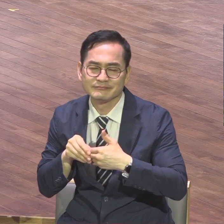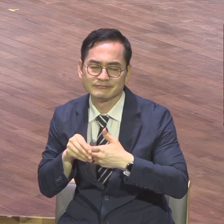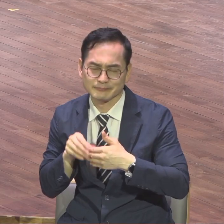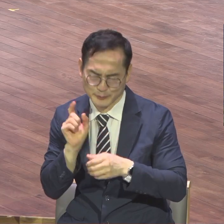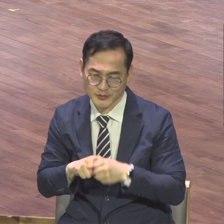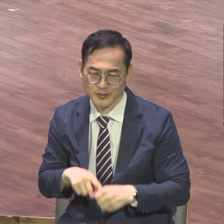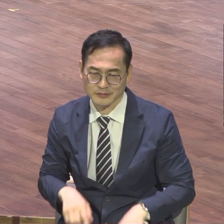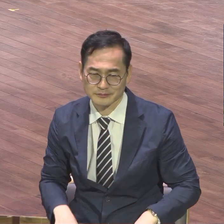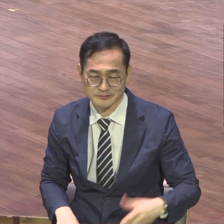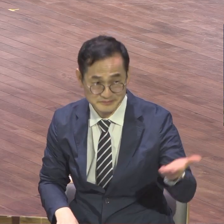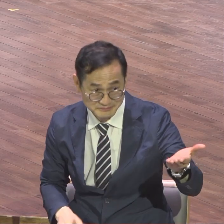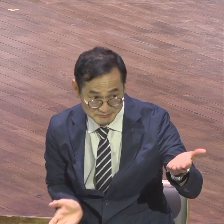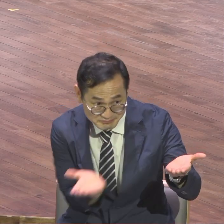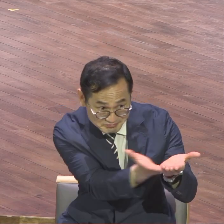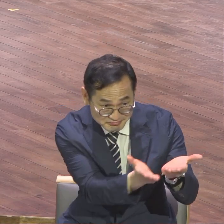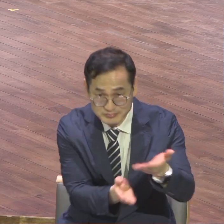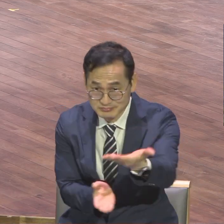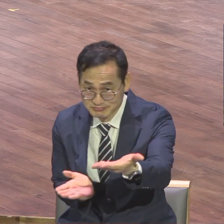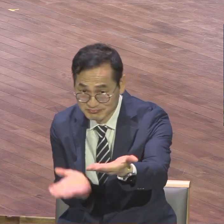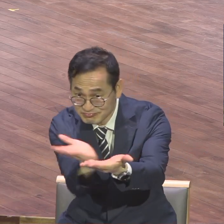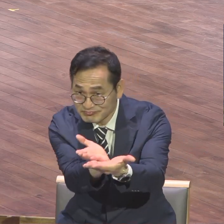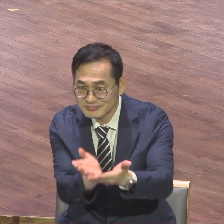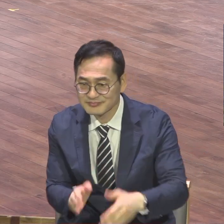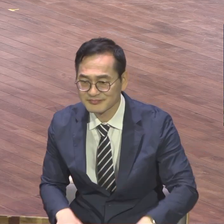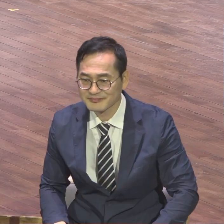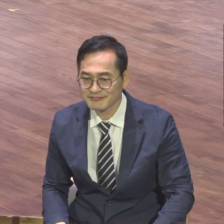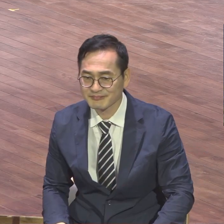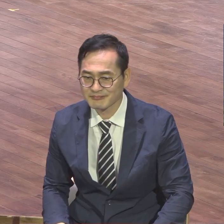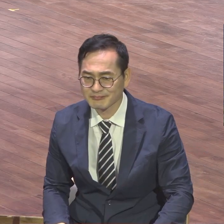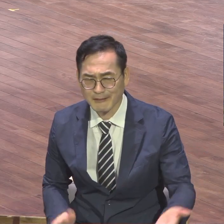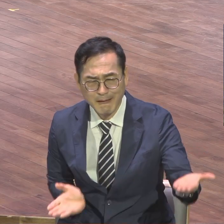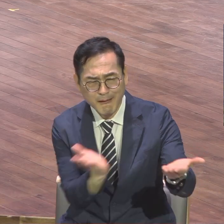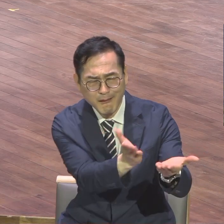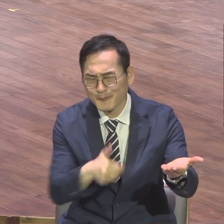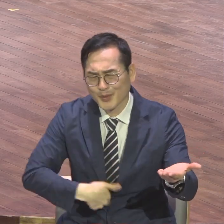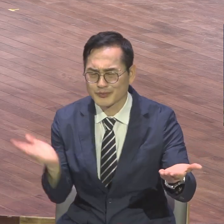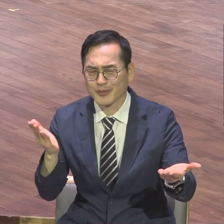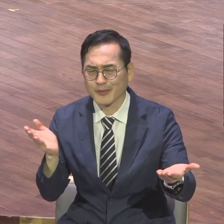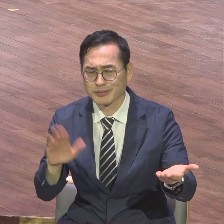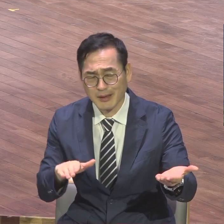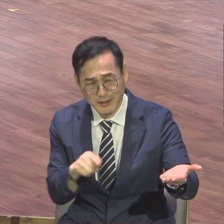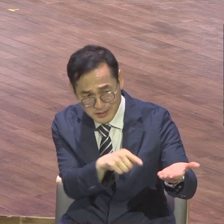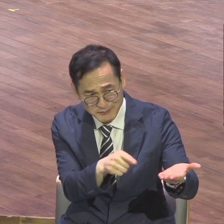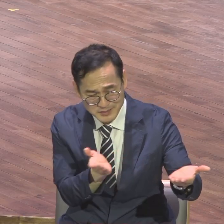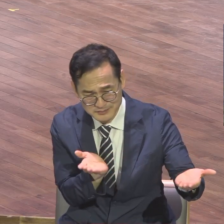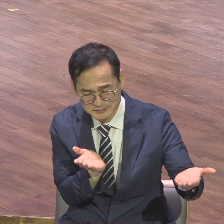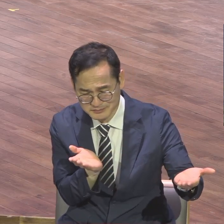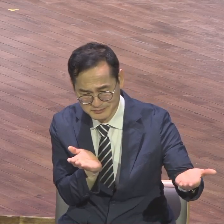자에게는 율법 있는 자 같이 하고 그렇게 자신을 그렇게 맞추었어요.